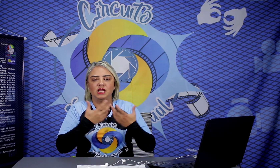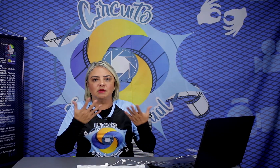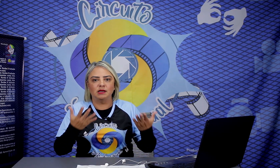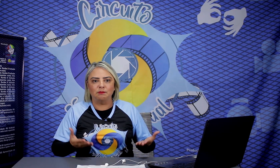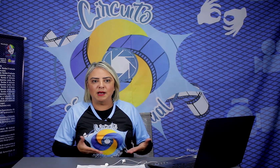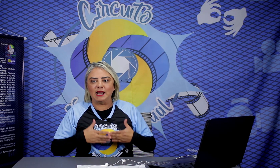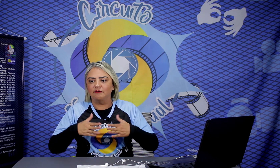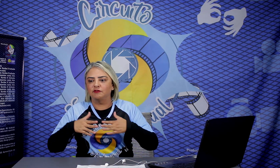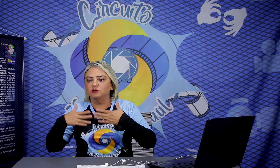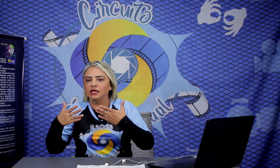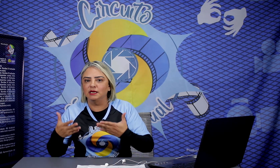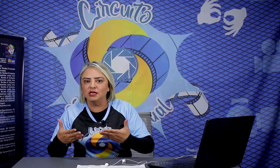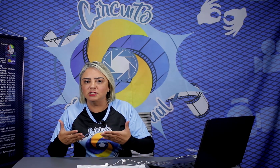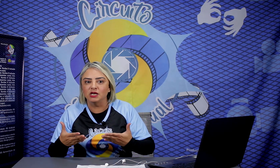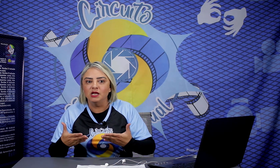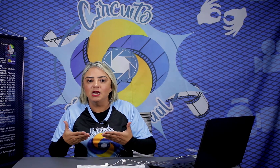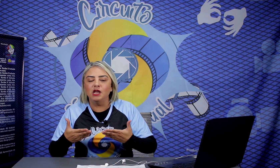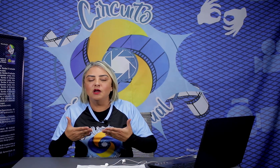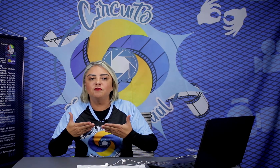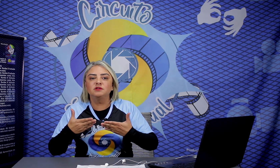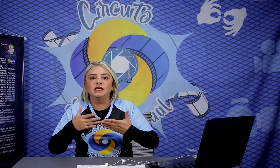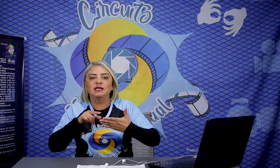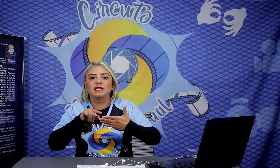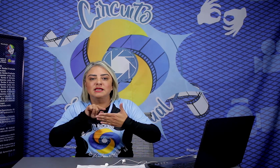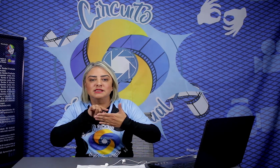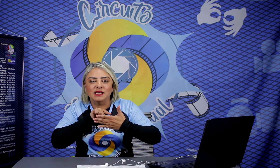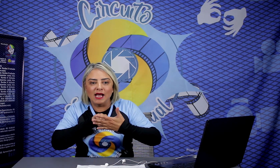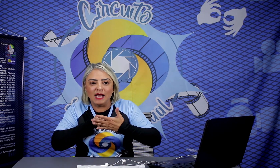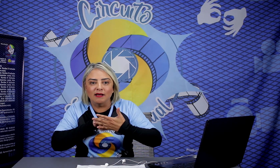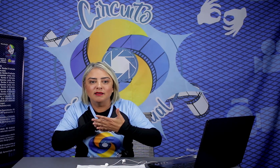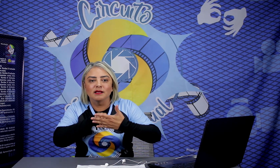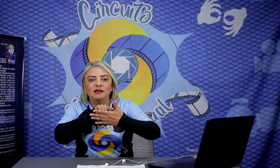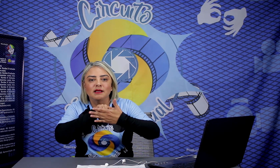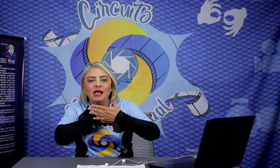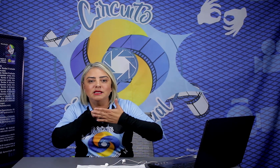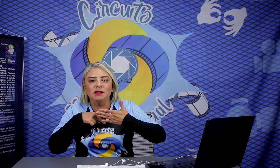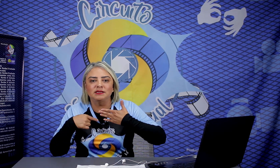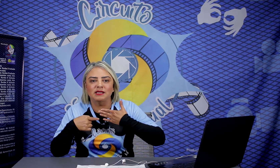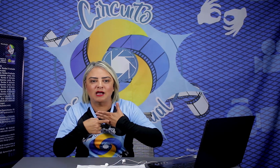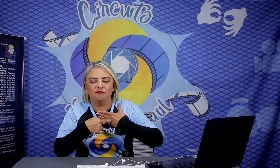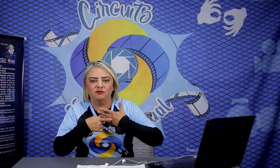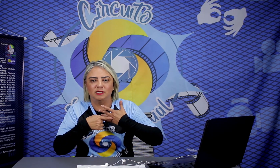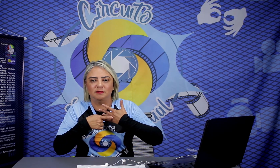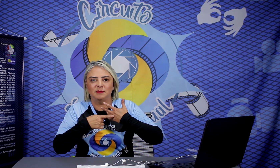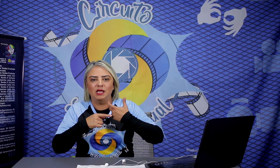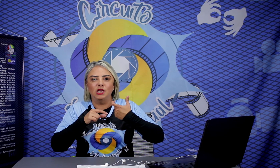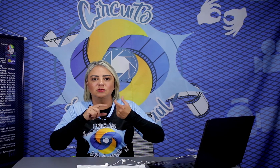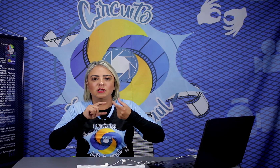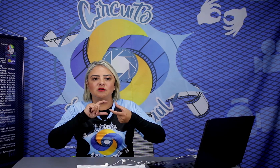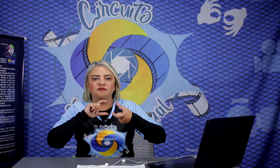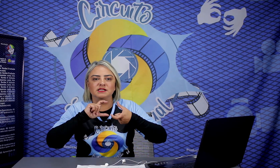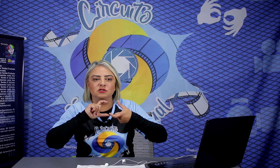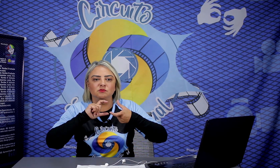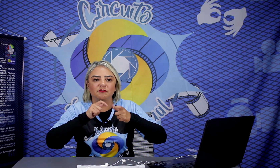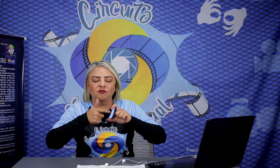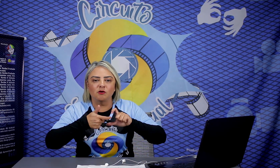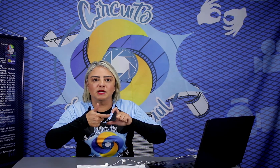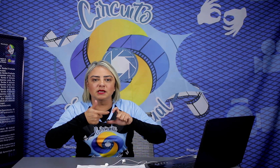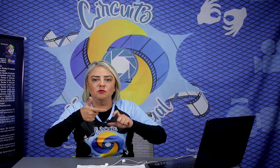aquela palavra ou da igreja, eu vou ter que analisar cada metáfora. Eu tenho que fazer de uma forma que o